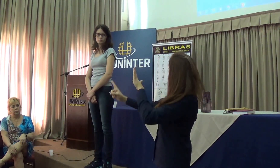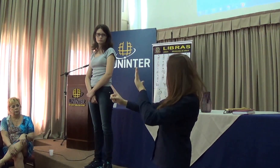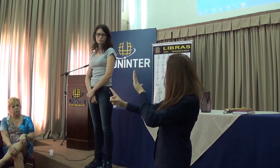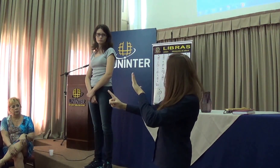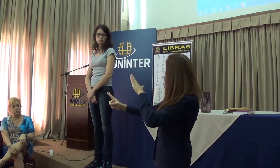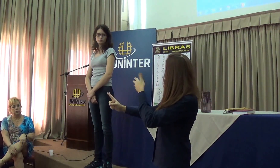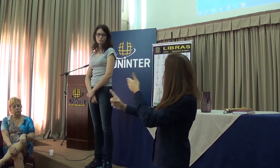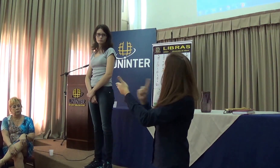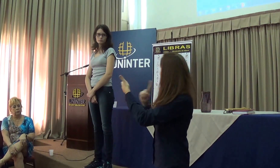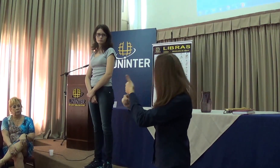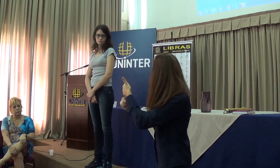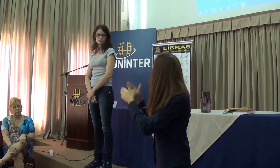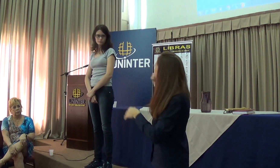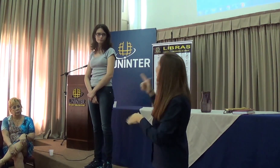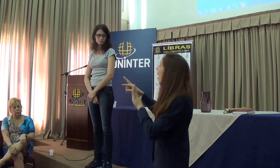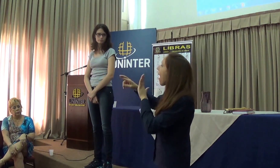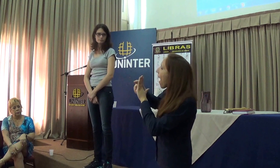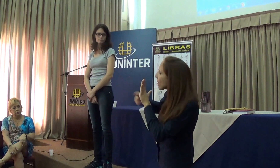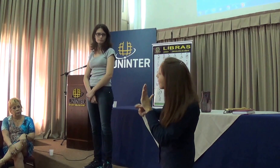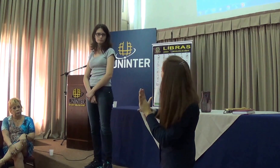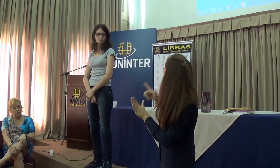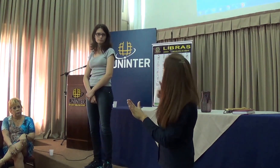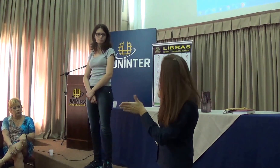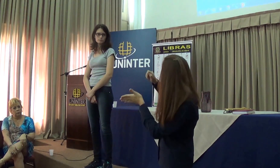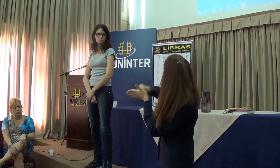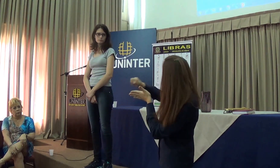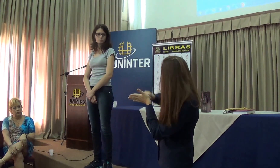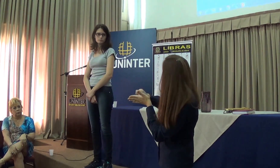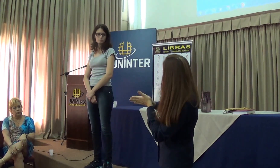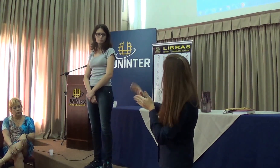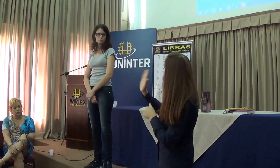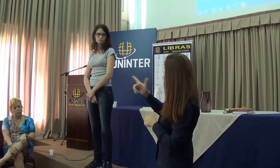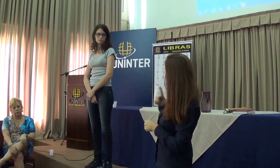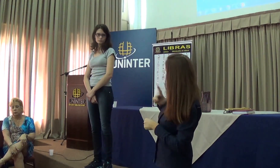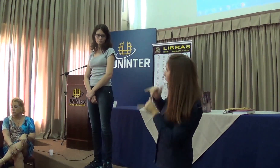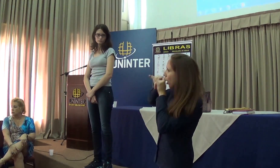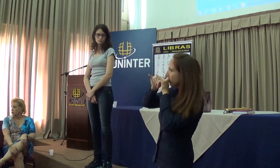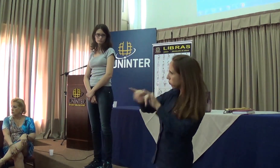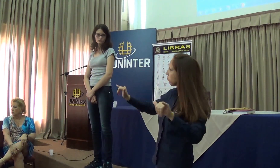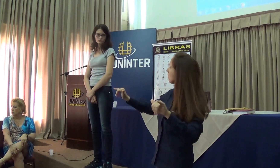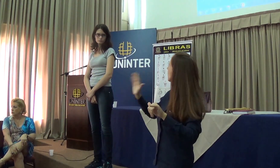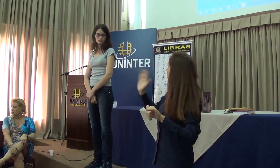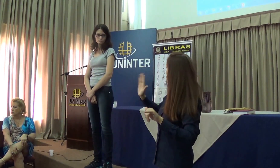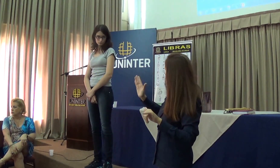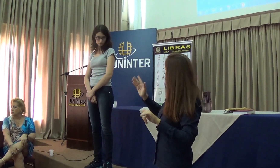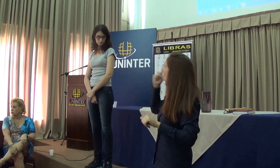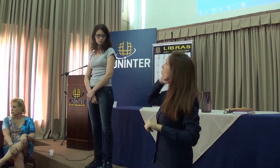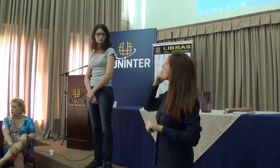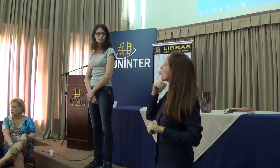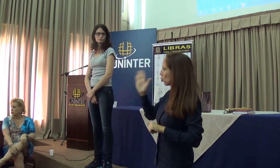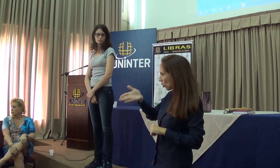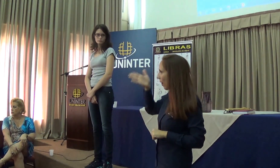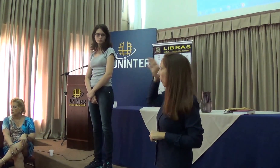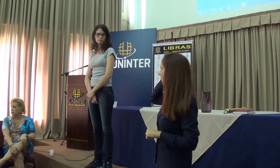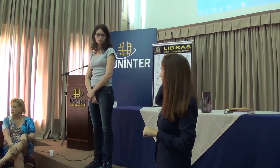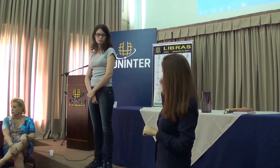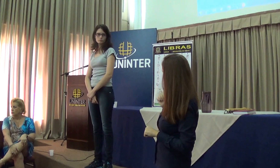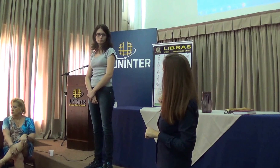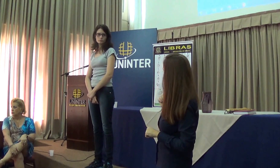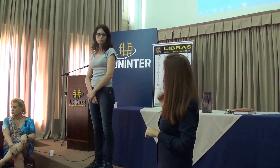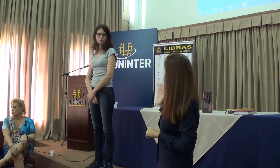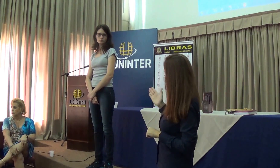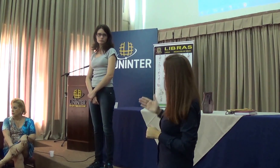Libras, essas regras estão por escrito e foram divulgadas para a comunidade surda?